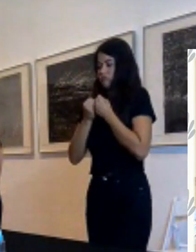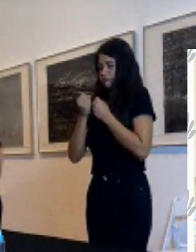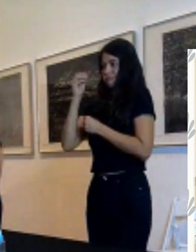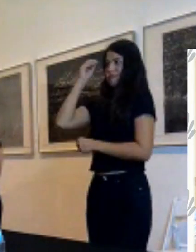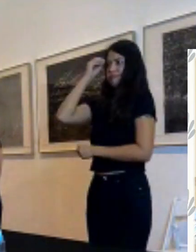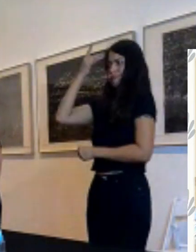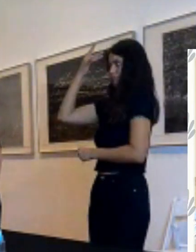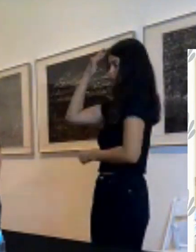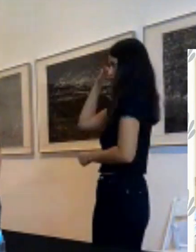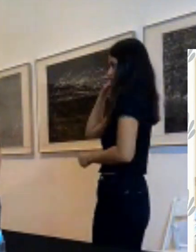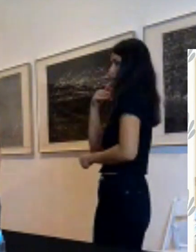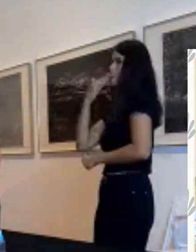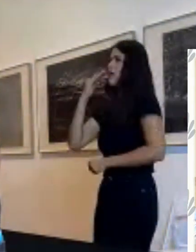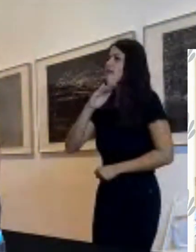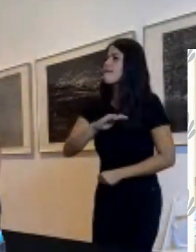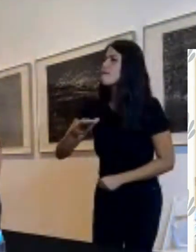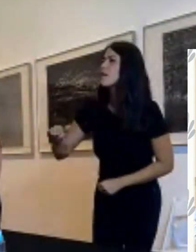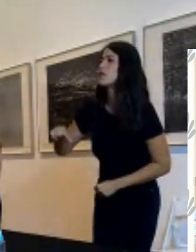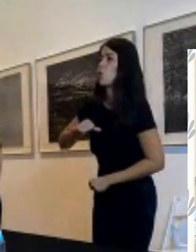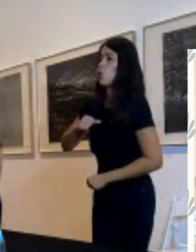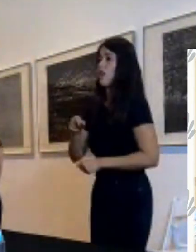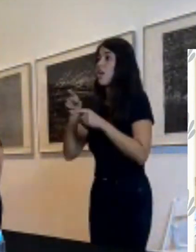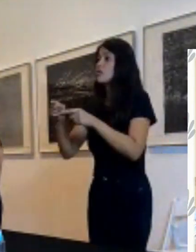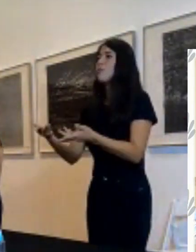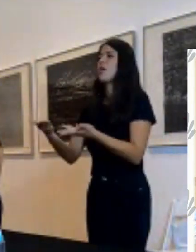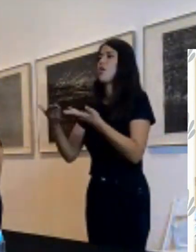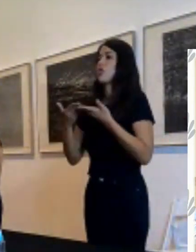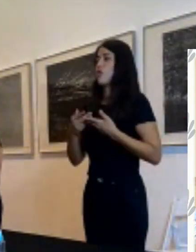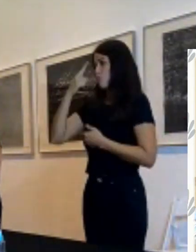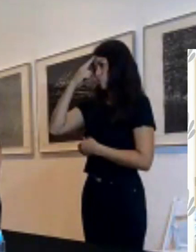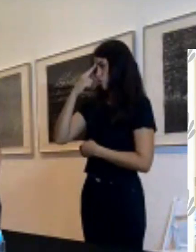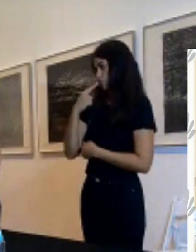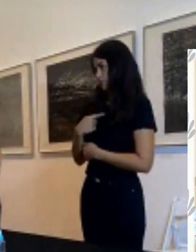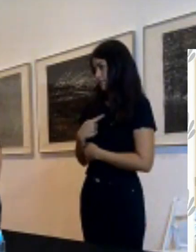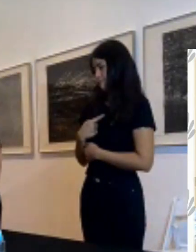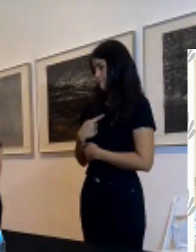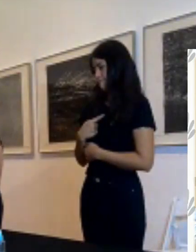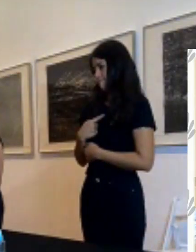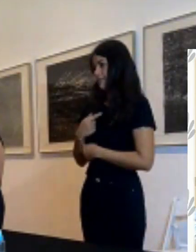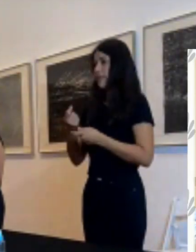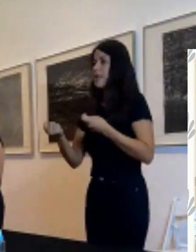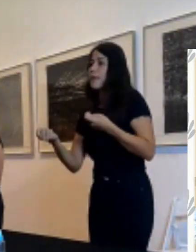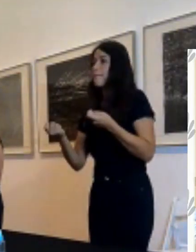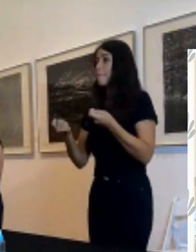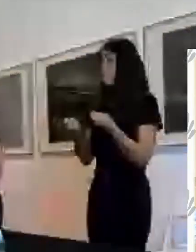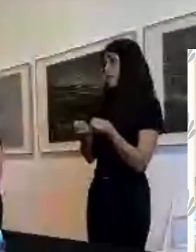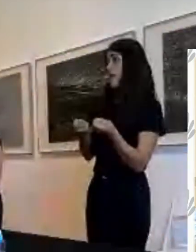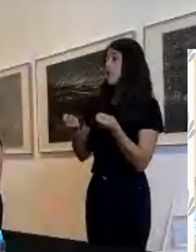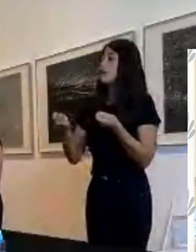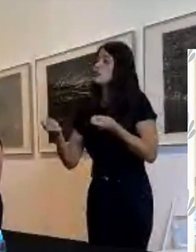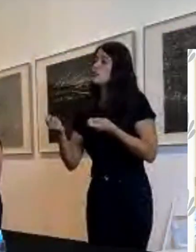mi infancia y juventud. Eso me lo dio Lucía. Las mediaciones de los adultos